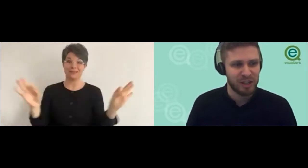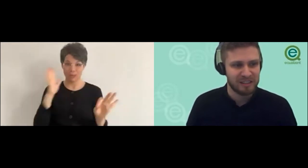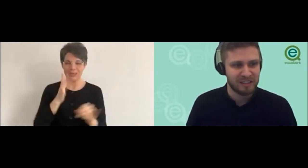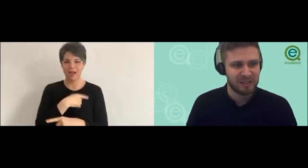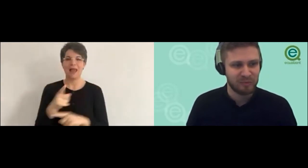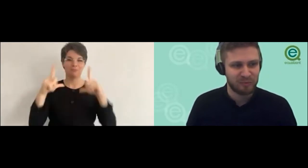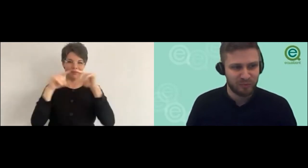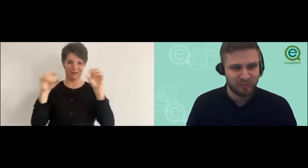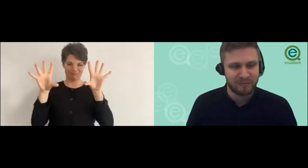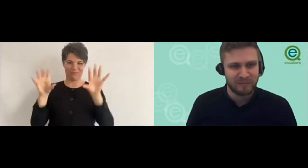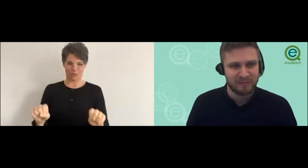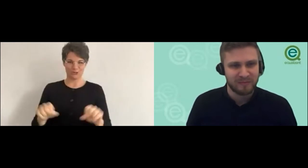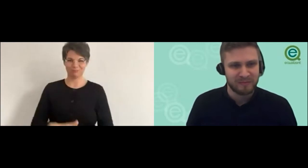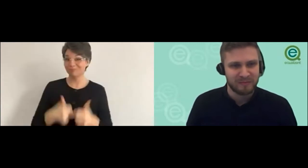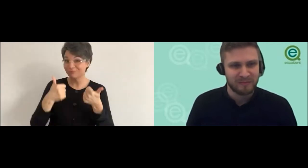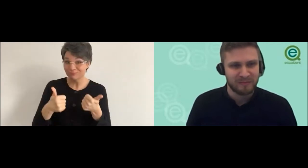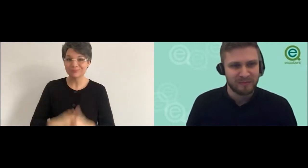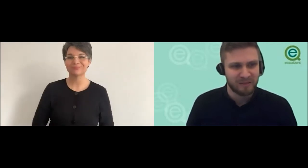die Ansicht.